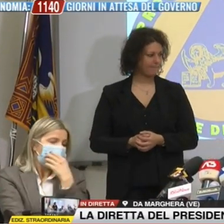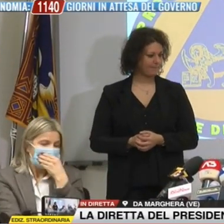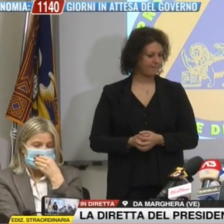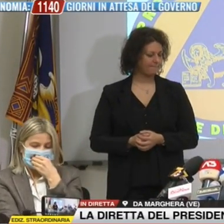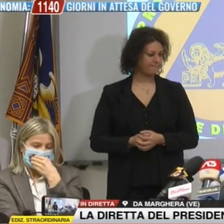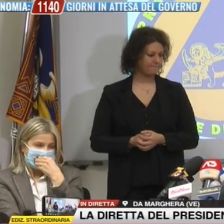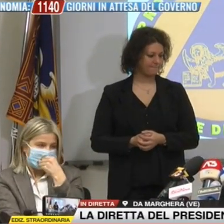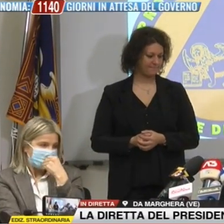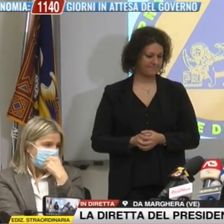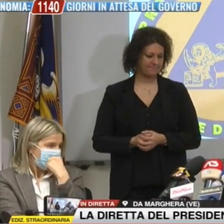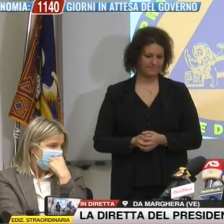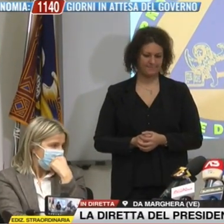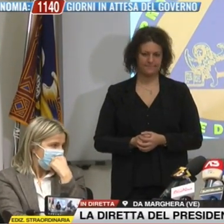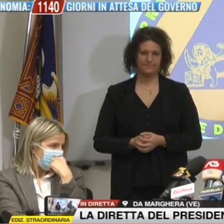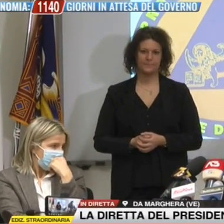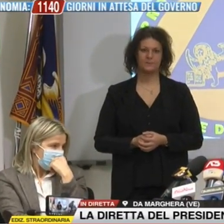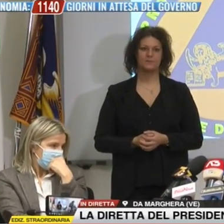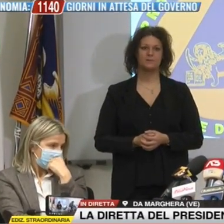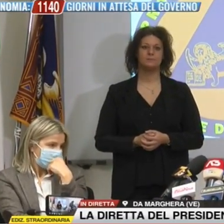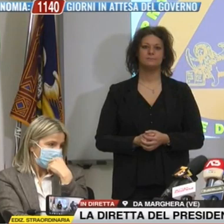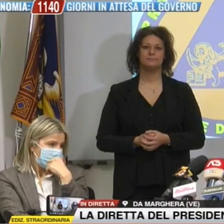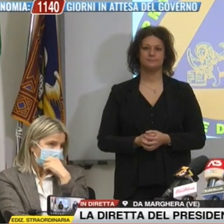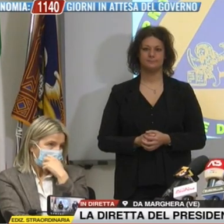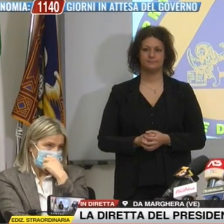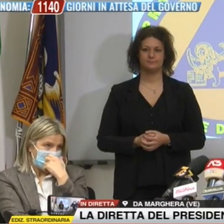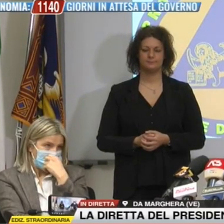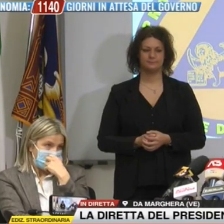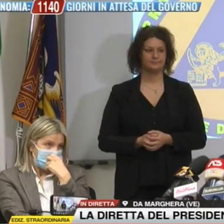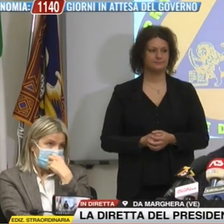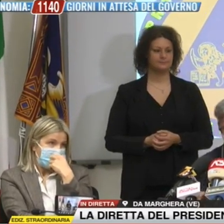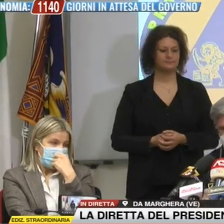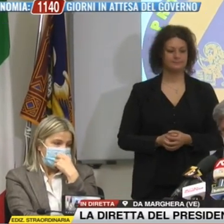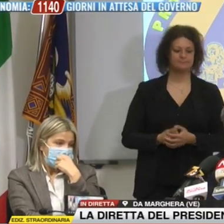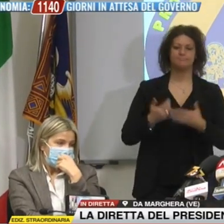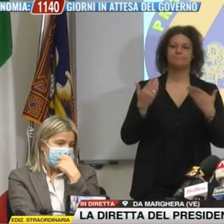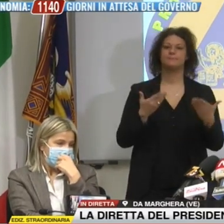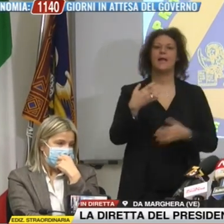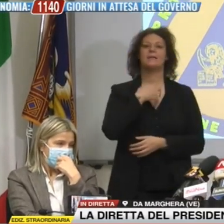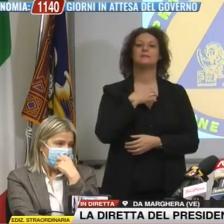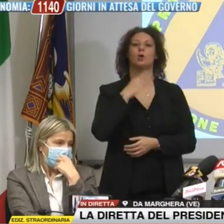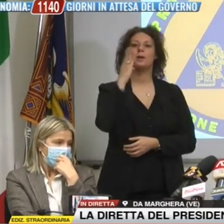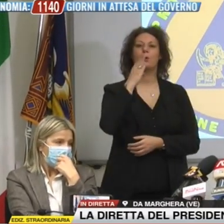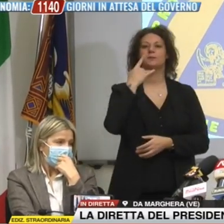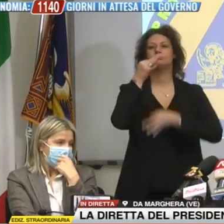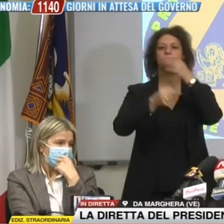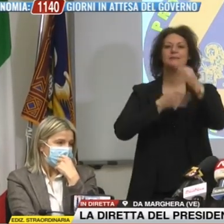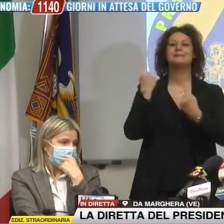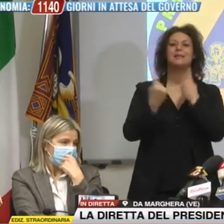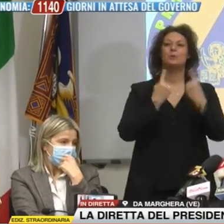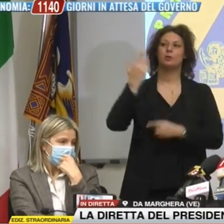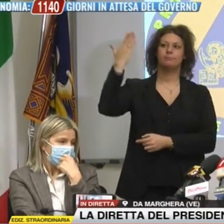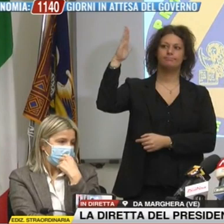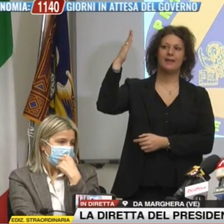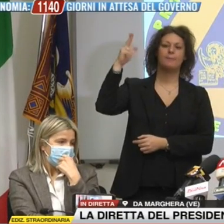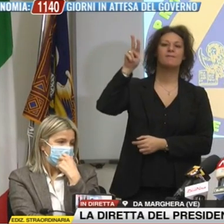l'assessore Bottacin che ci fa una disamina della situazione meteorologica e del maltempo sul